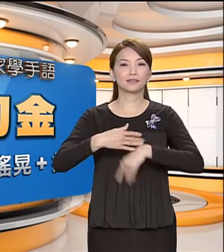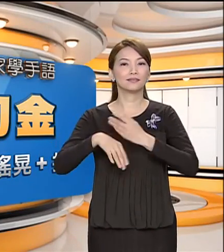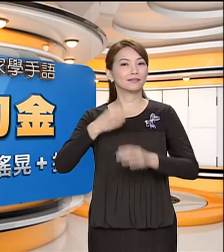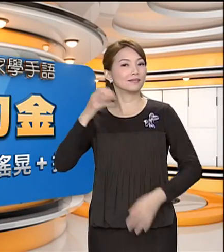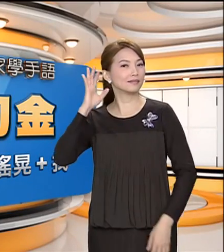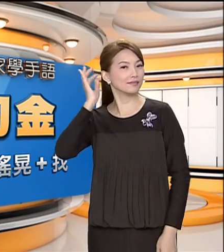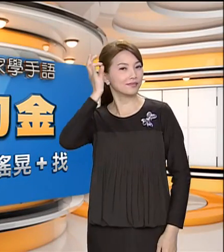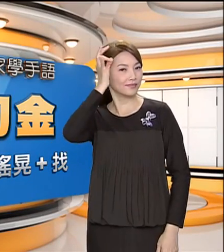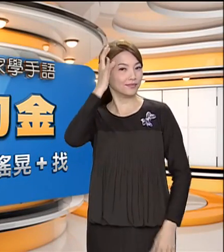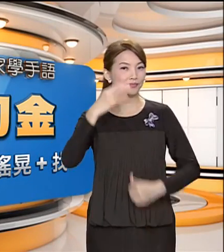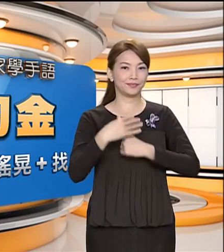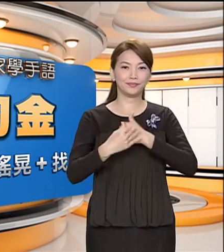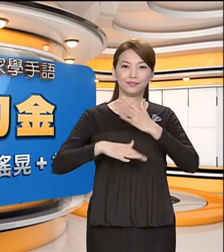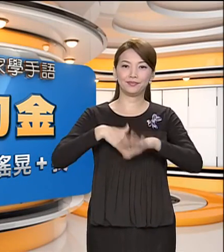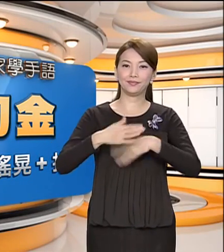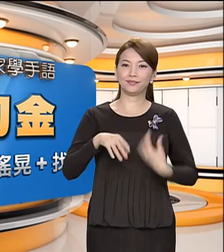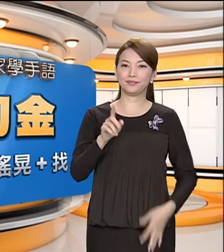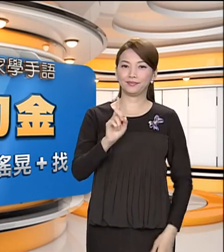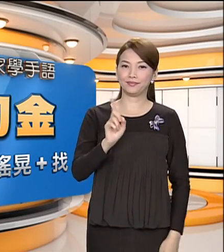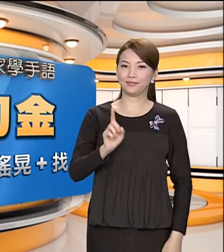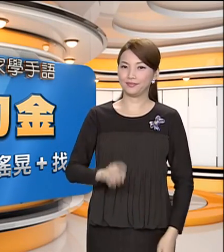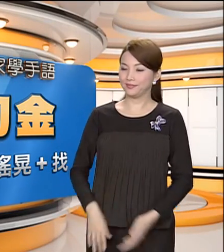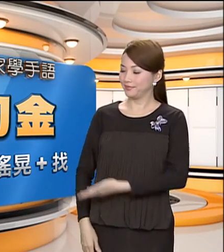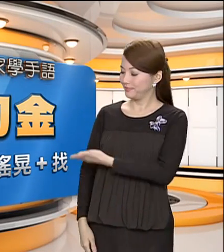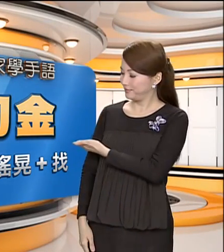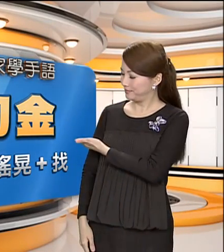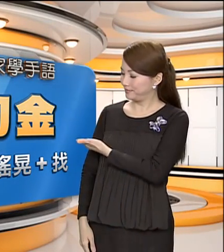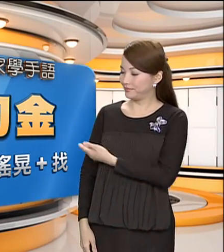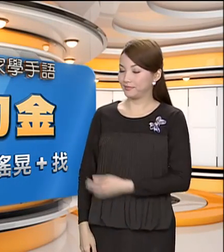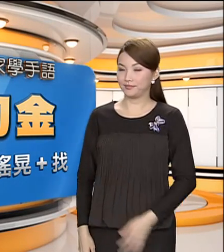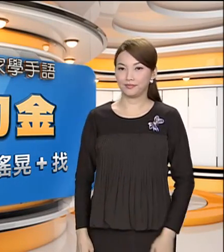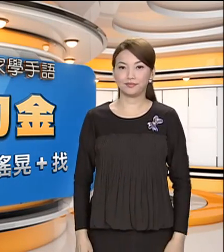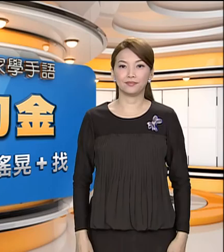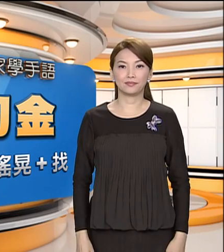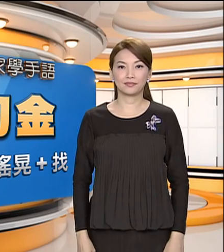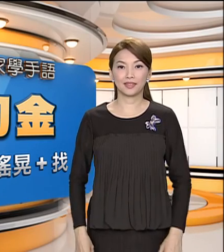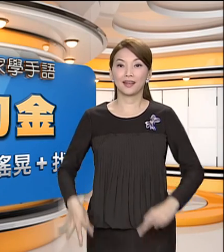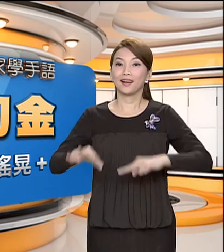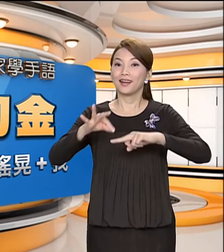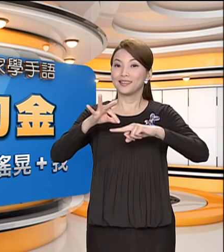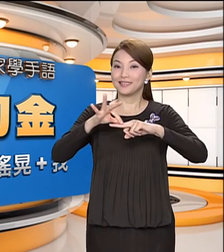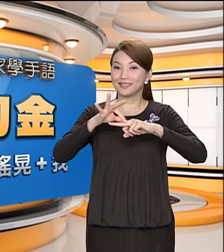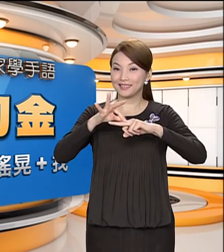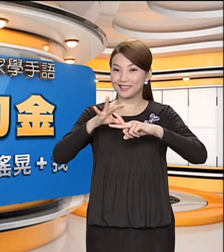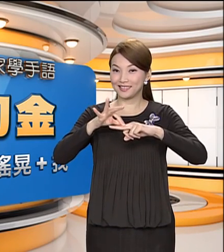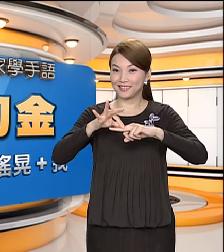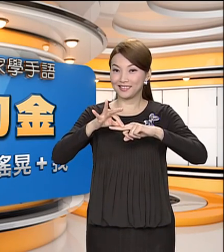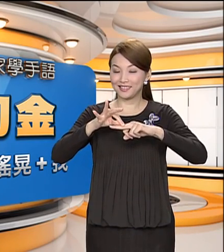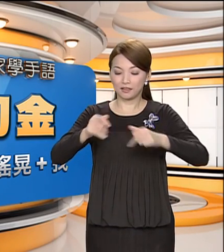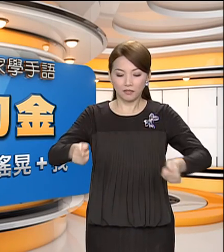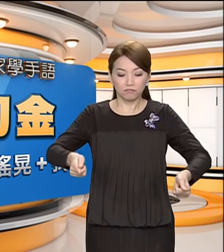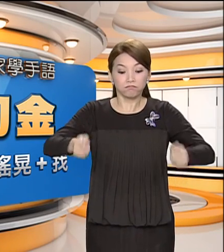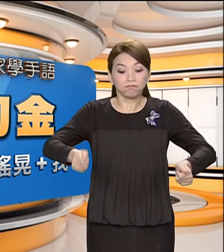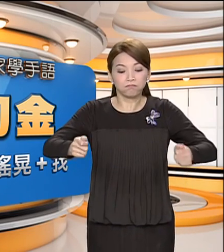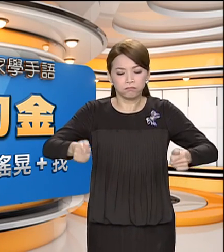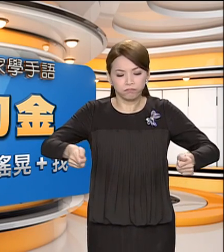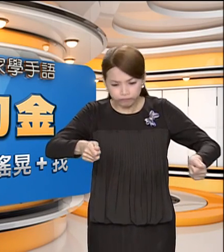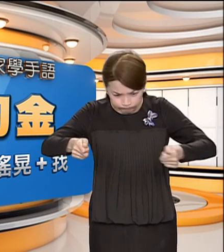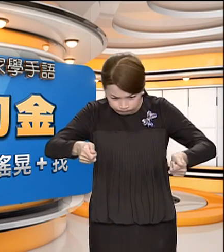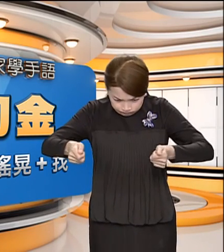今天的手语新闻通，我们就来学学淘金的手语怎么比呢？先比出金子，摇筛子过